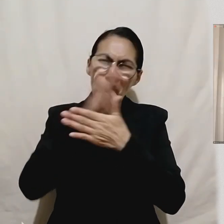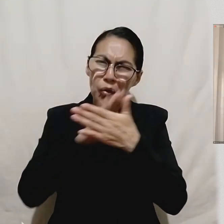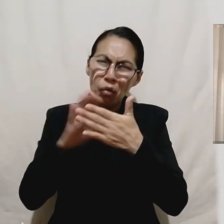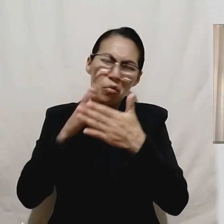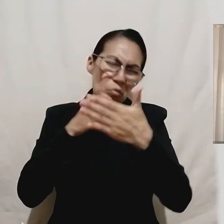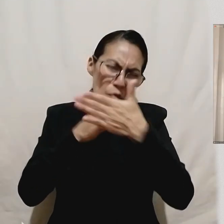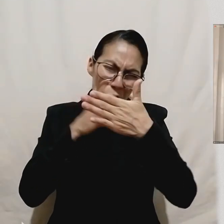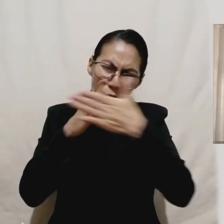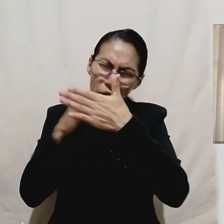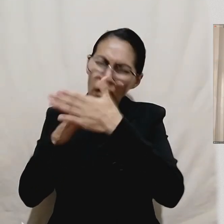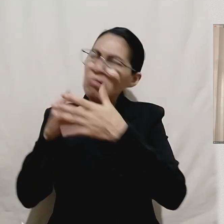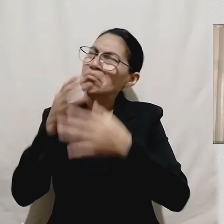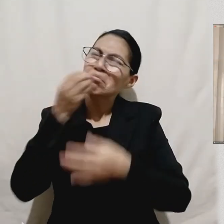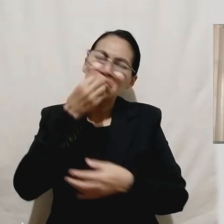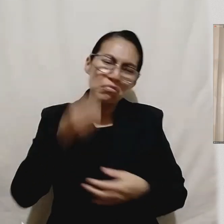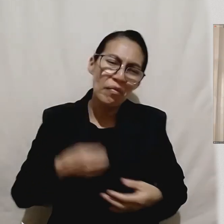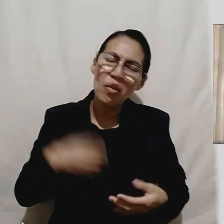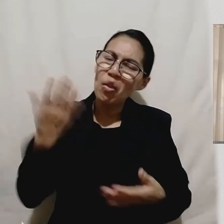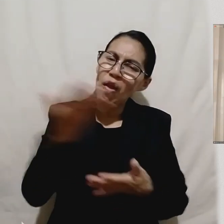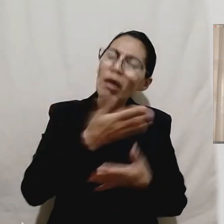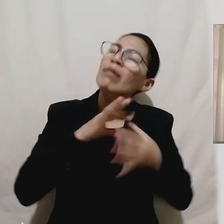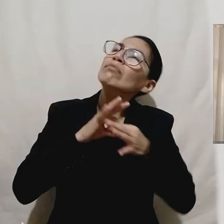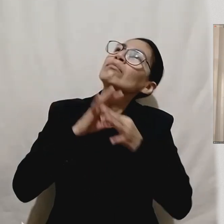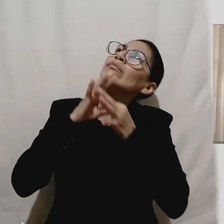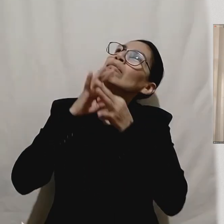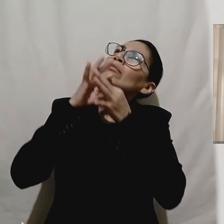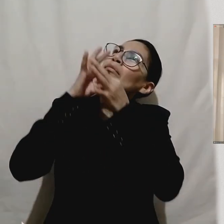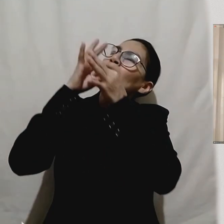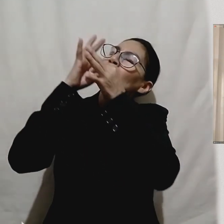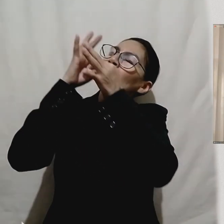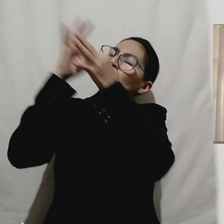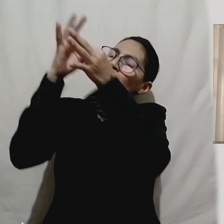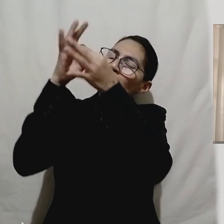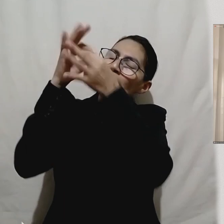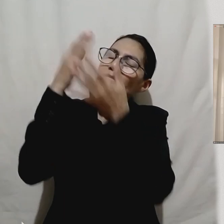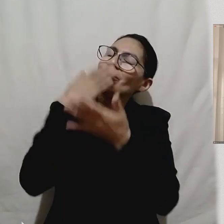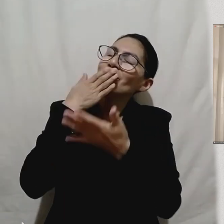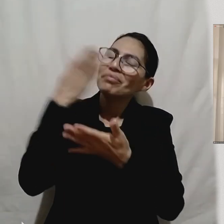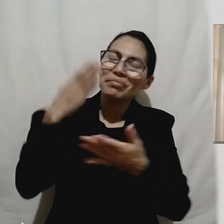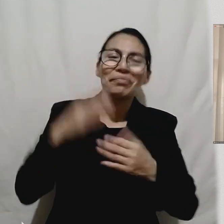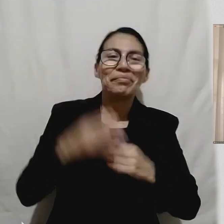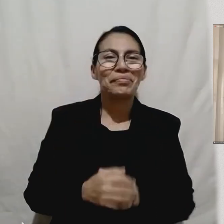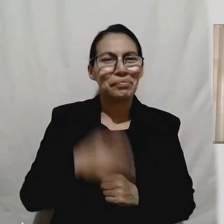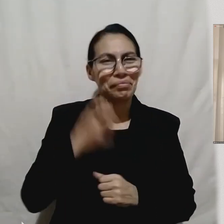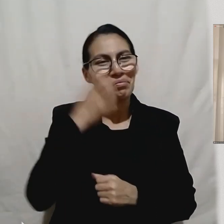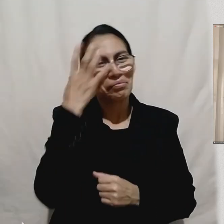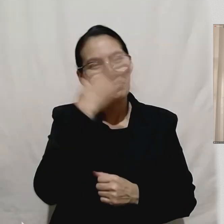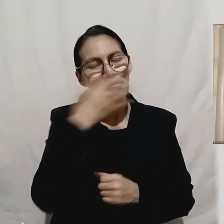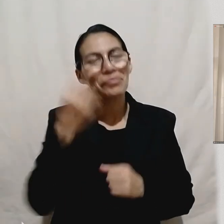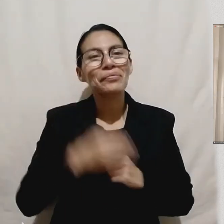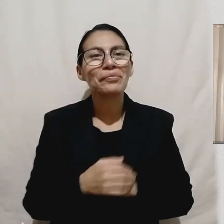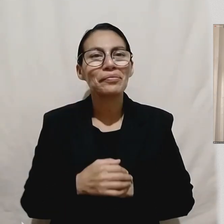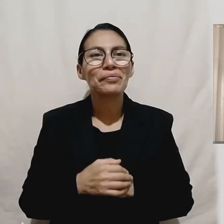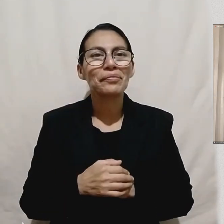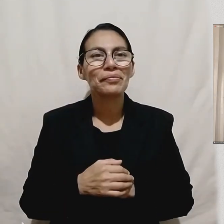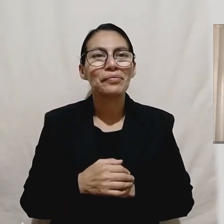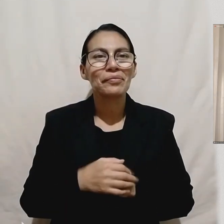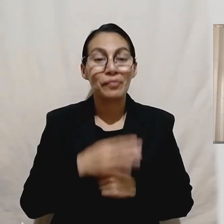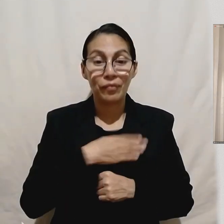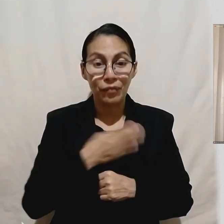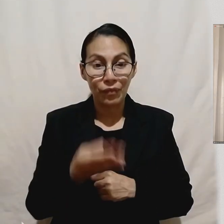puedan llegar a ser peldaños para estar más cerca de Dios Qué maravilloso